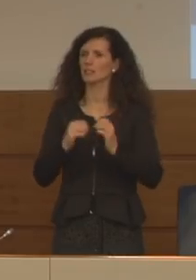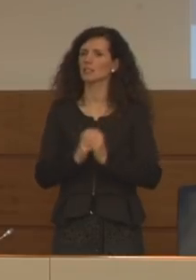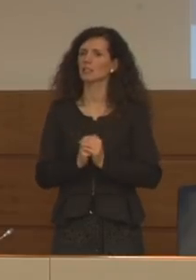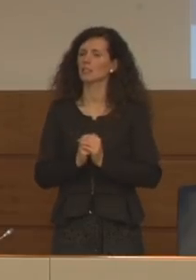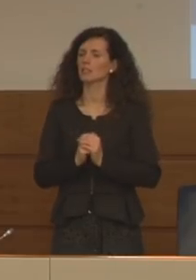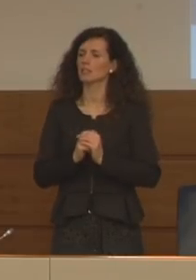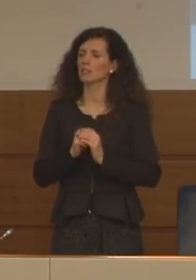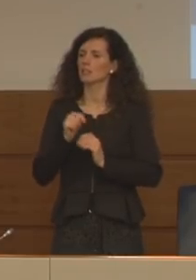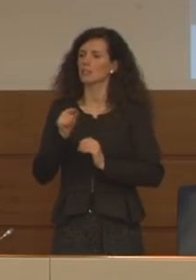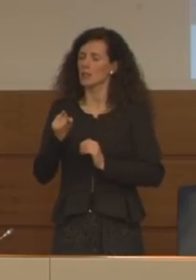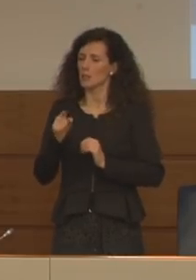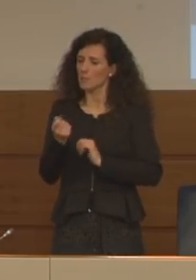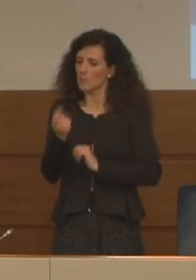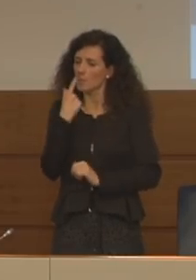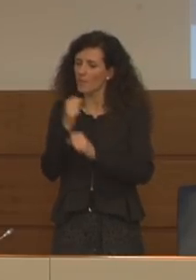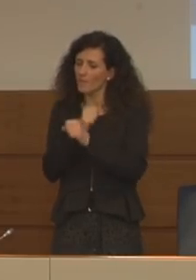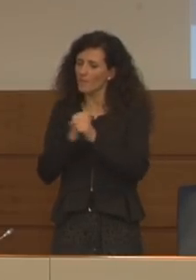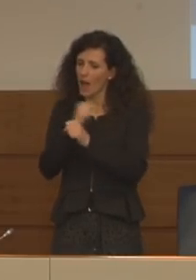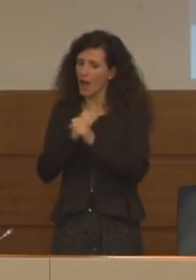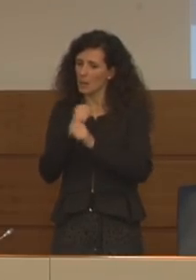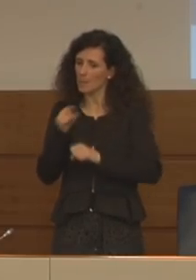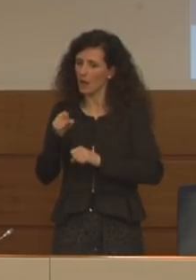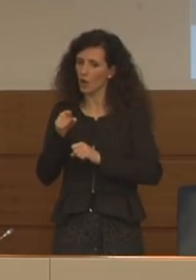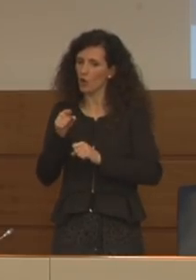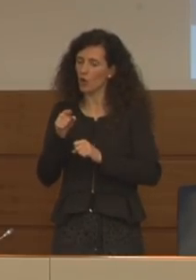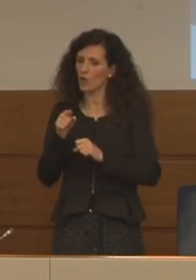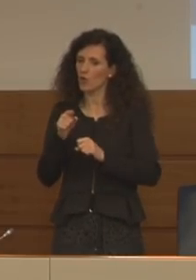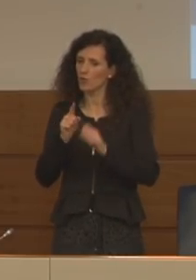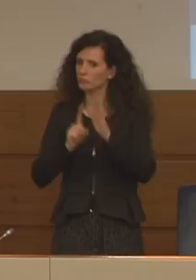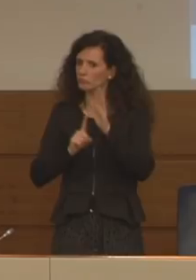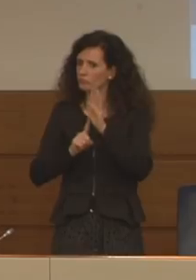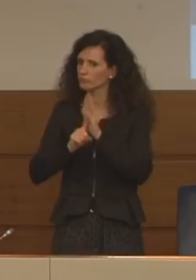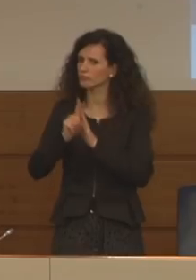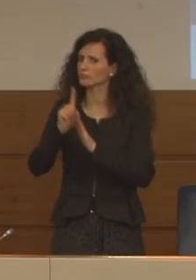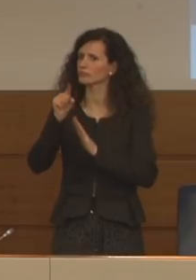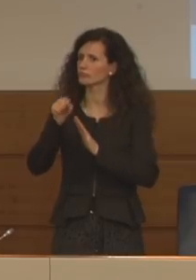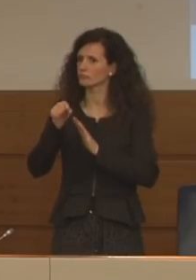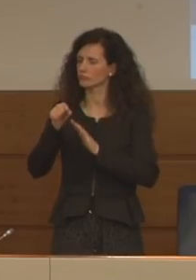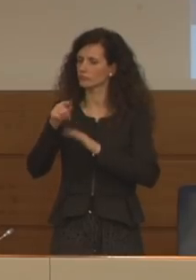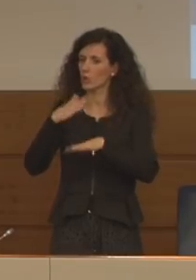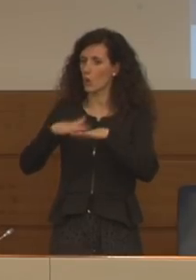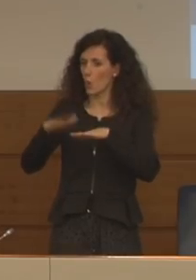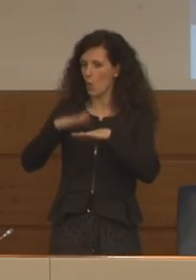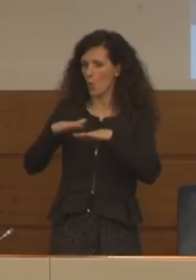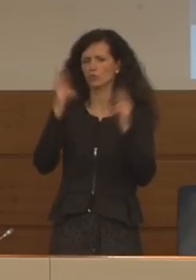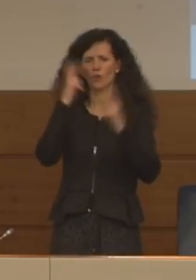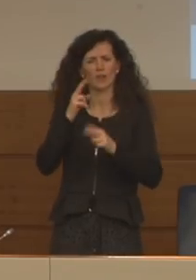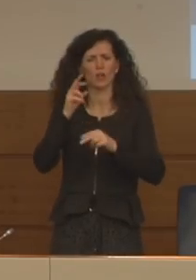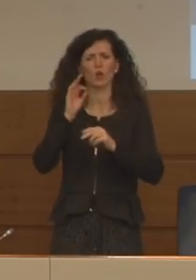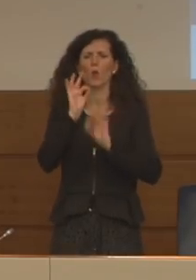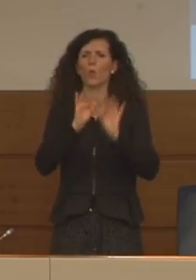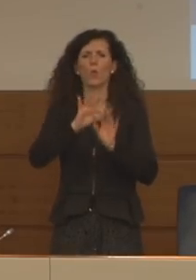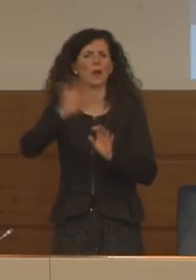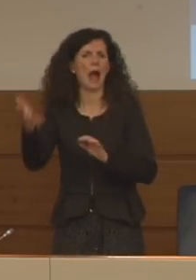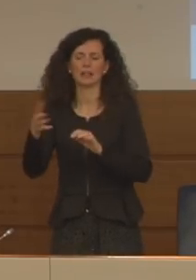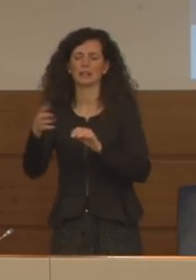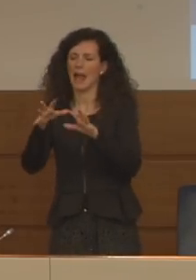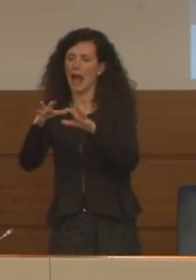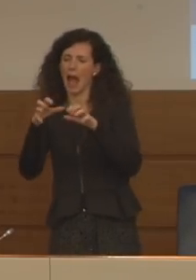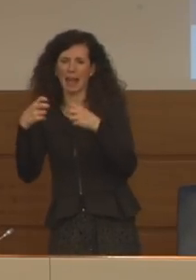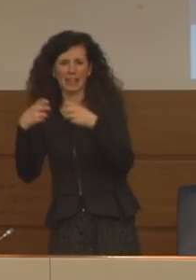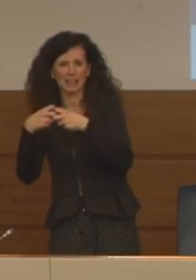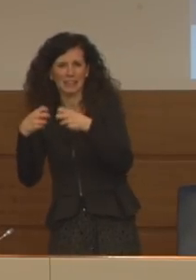l'efficacia del farmaco del che viene di fatto utilizzato per altro per l'artrite anche